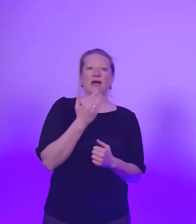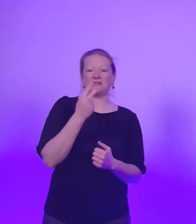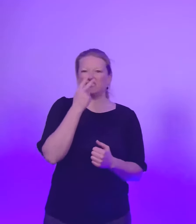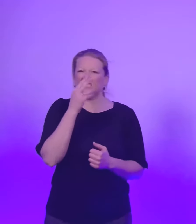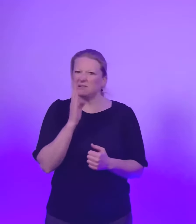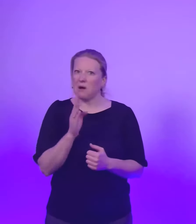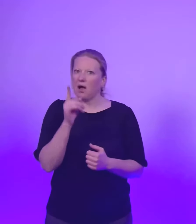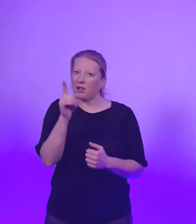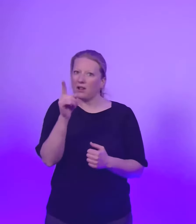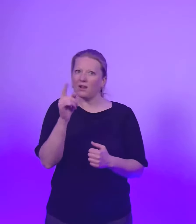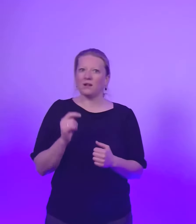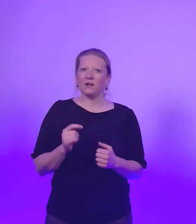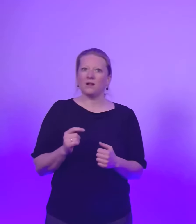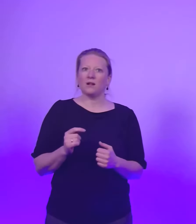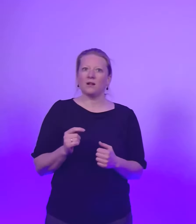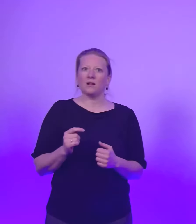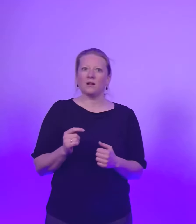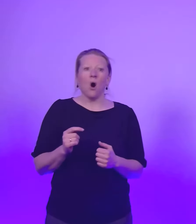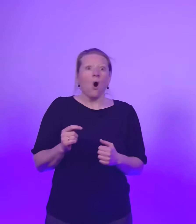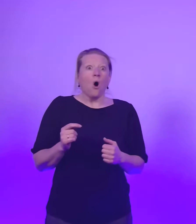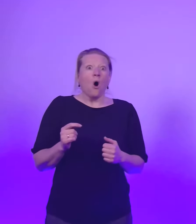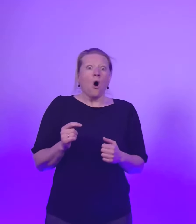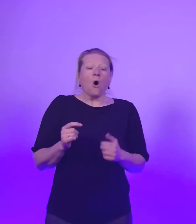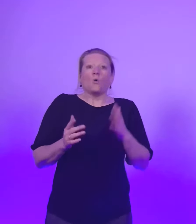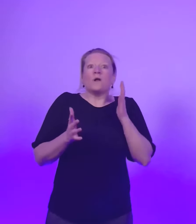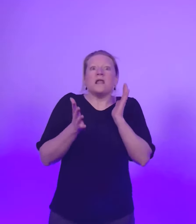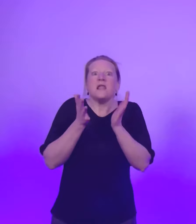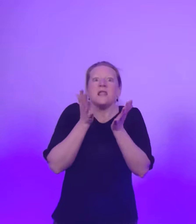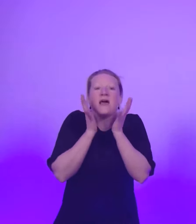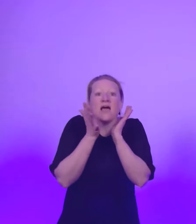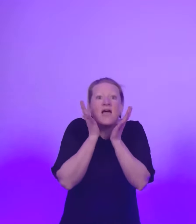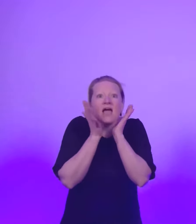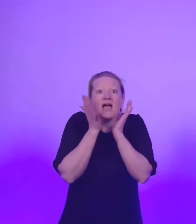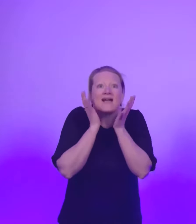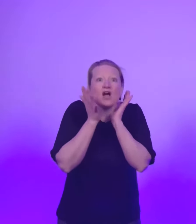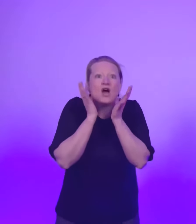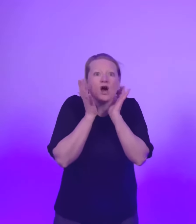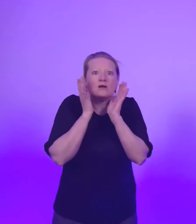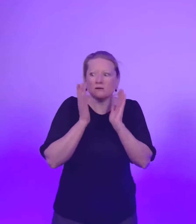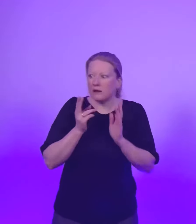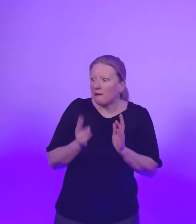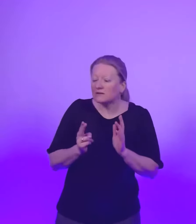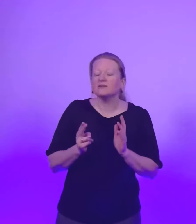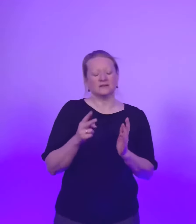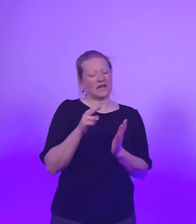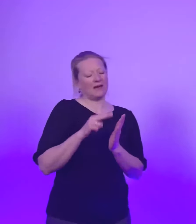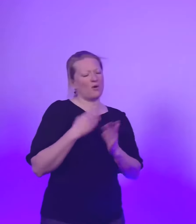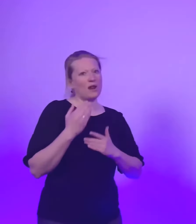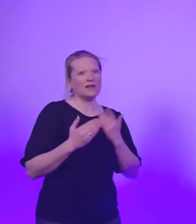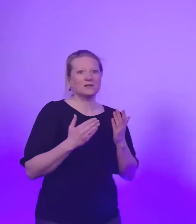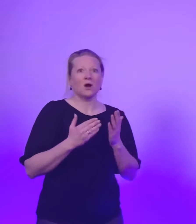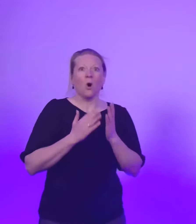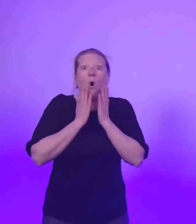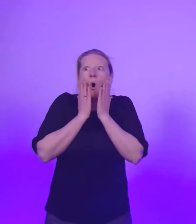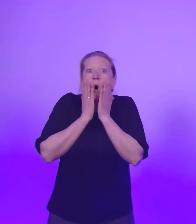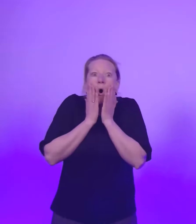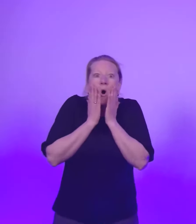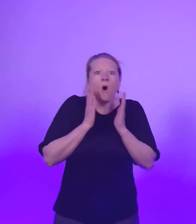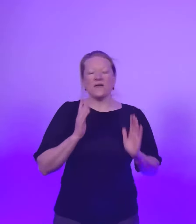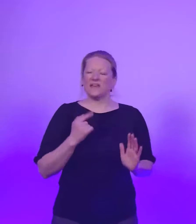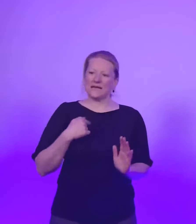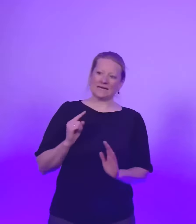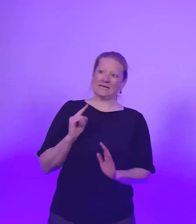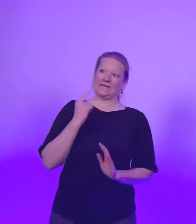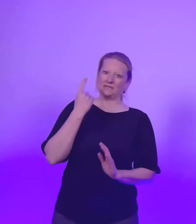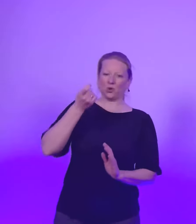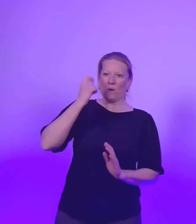Olly. Oh, er zit iets super lekkers bij. Nee, echt? Oh, ik ga deze voorlezen. Nee? Oh. Ik eerst, Olly. Moet je kijken,